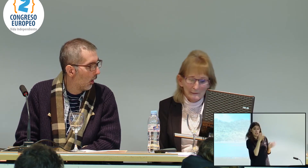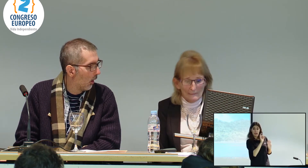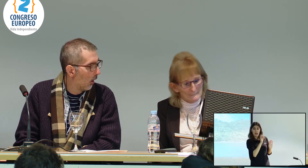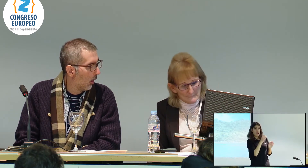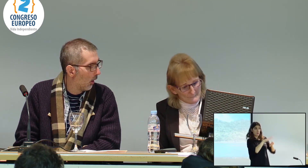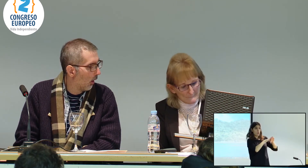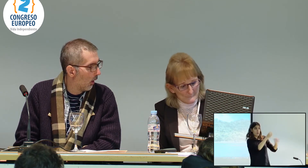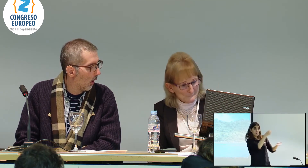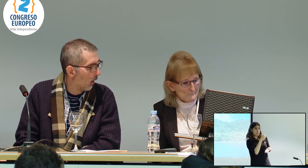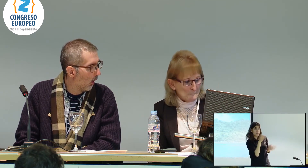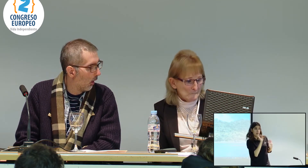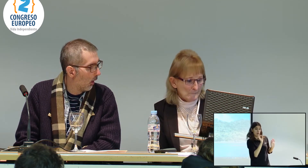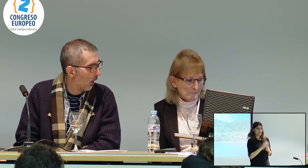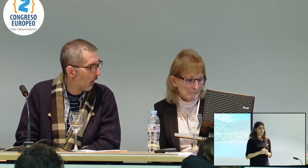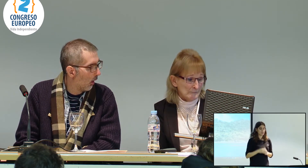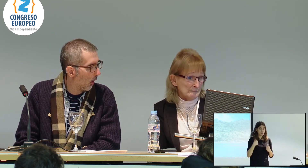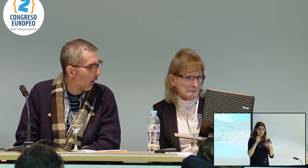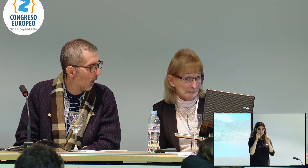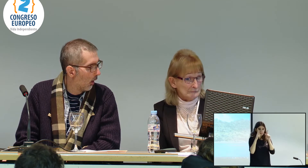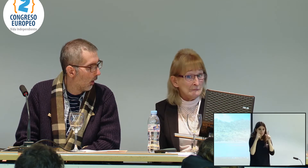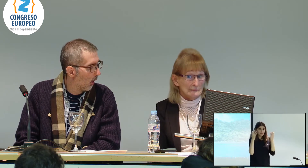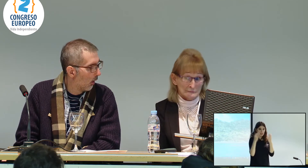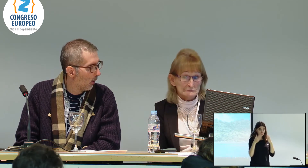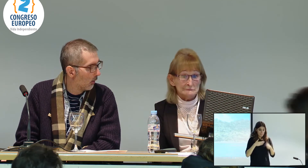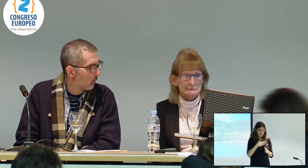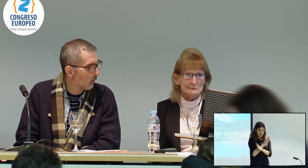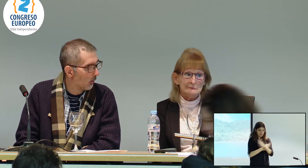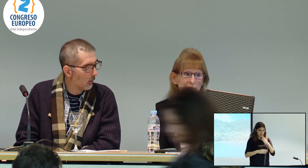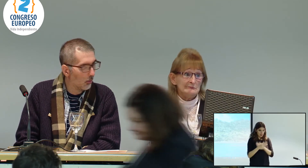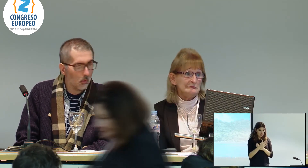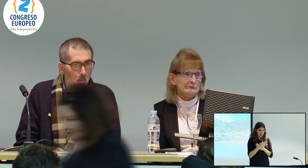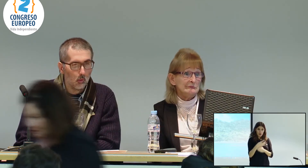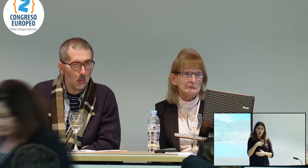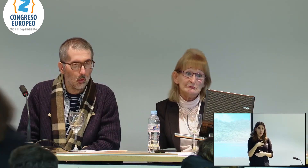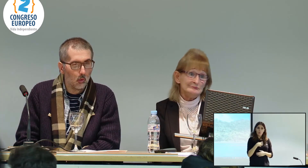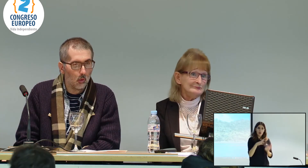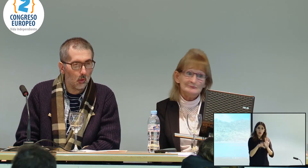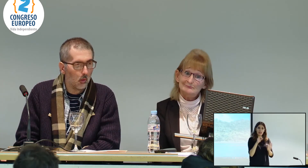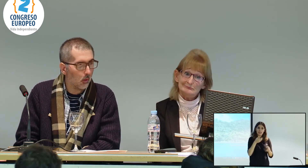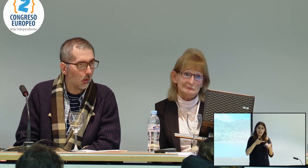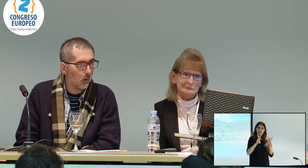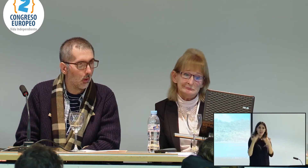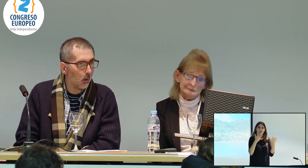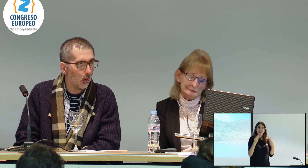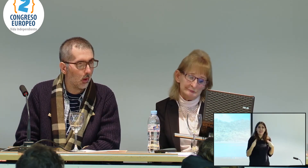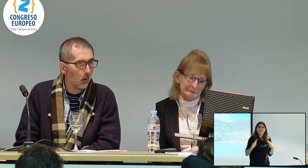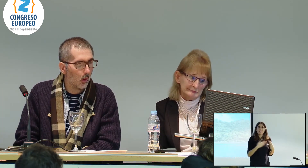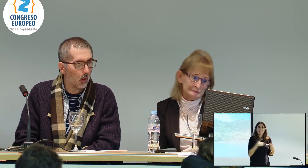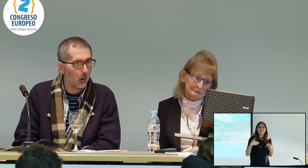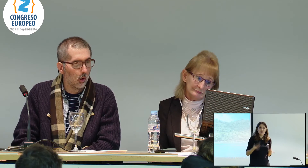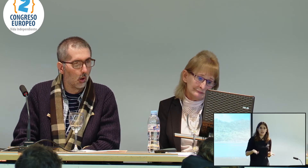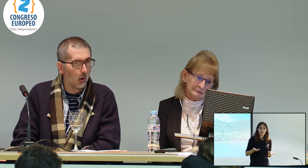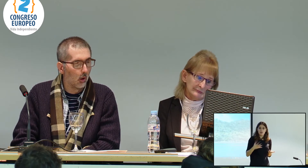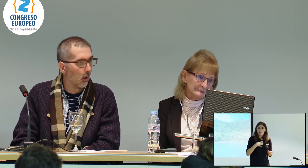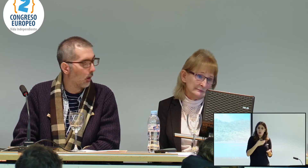tales fines. Descubrí entonces que debido a mi discapacidad, no podía elegir libremente un sitio donde quedarme a